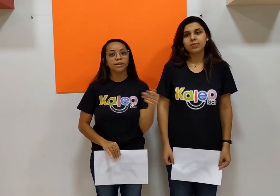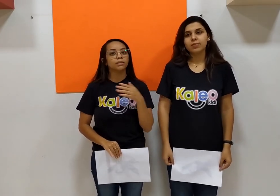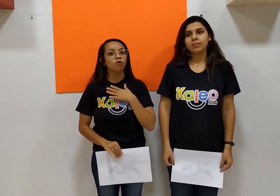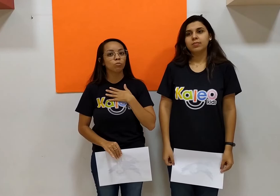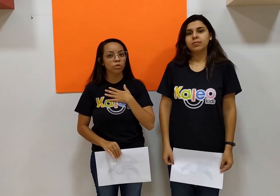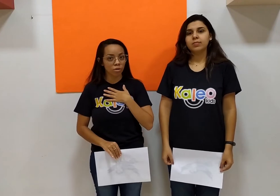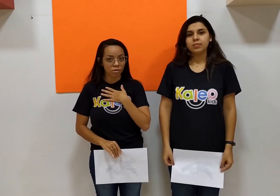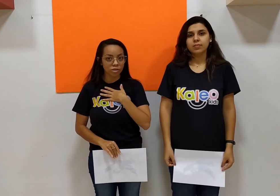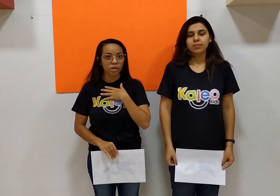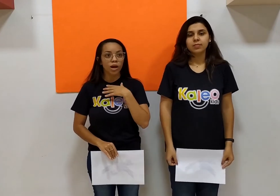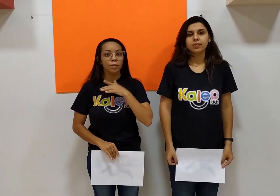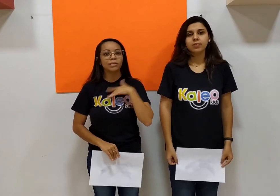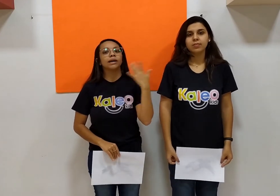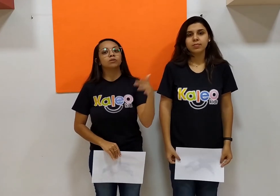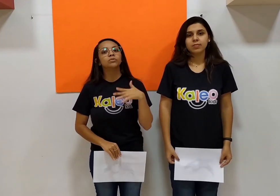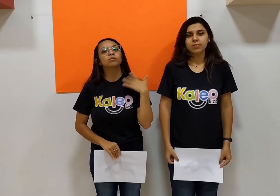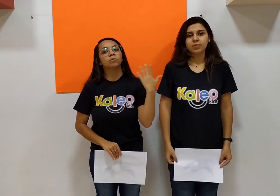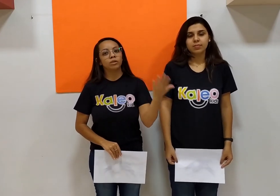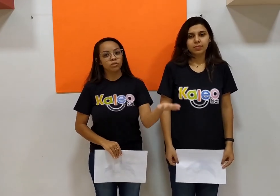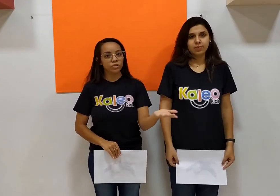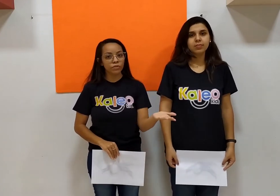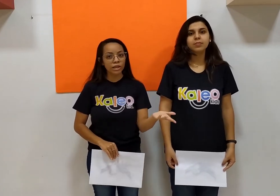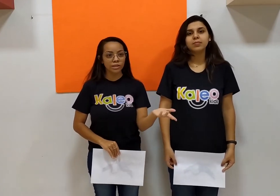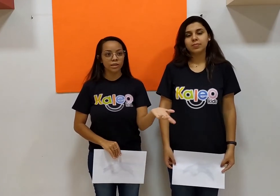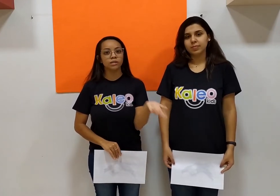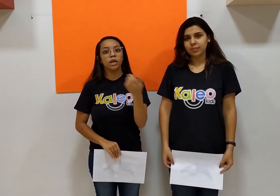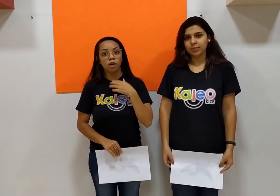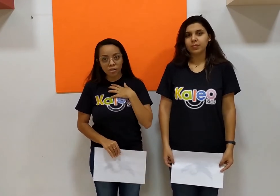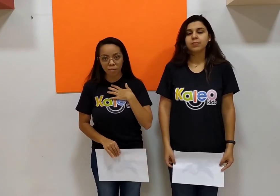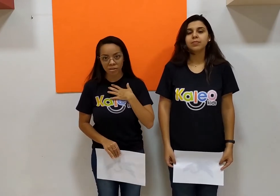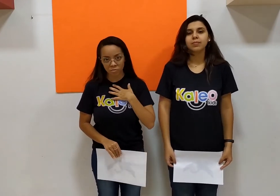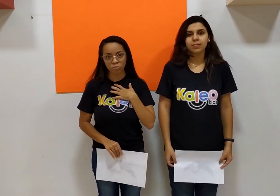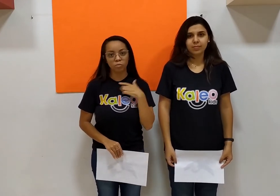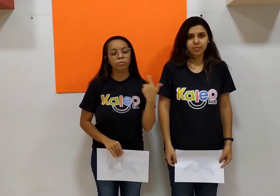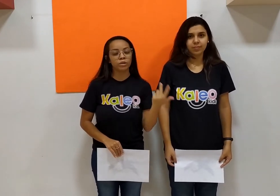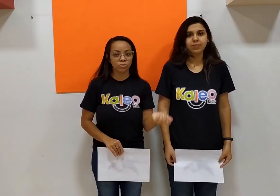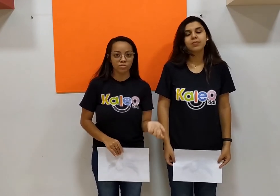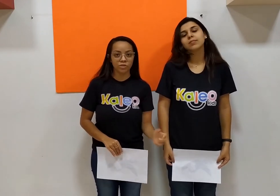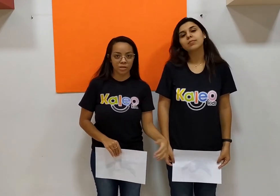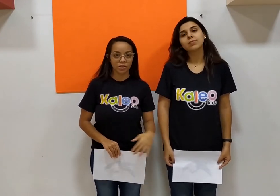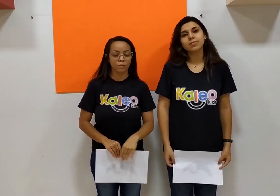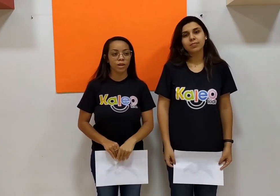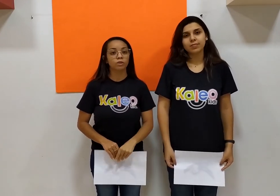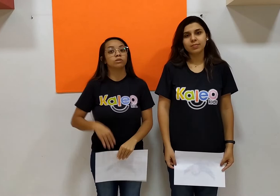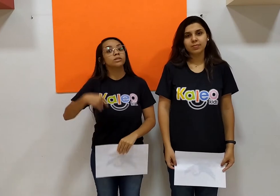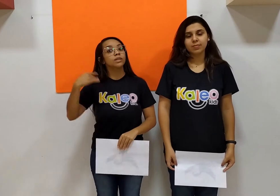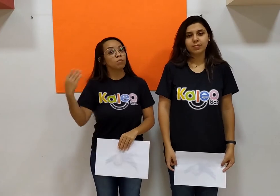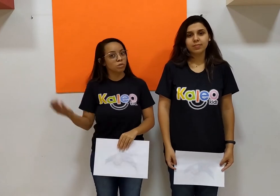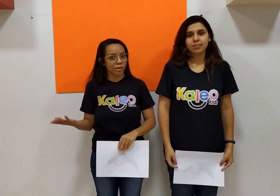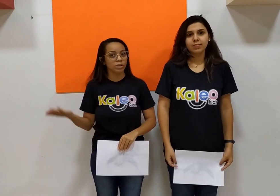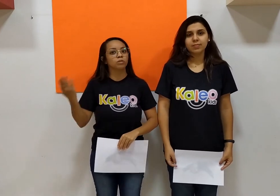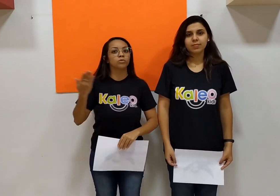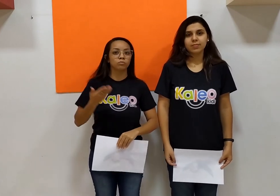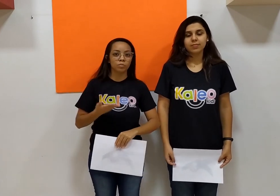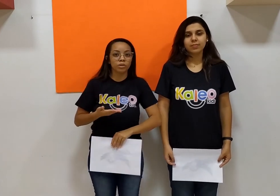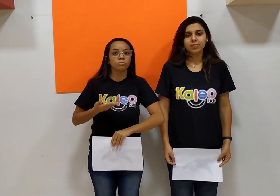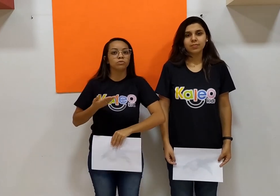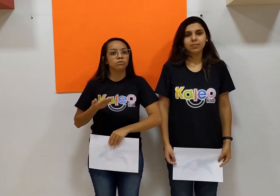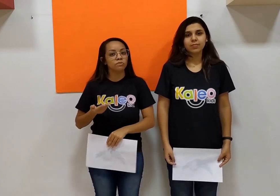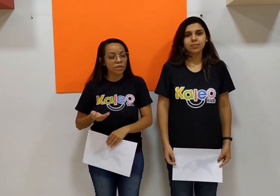assim como nós, passaram por momentos difíceis. E nós passamos por momentos difíceis também. Nós estamos passando por um momento muito